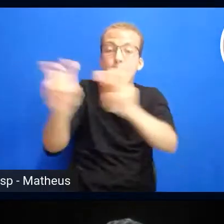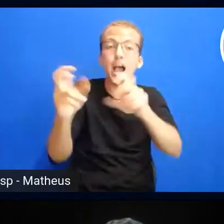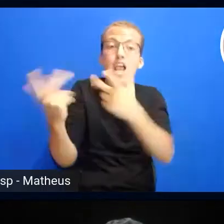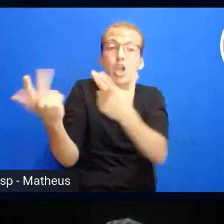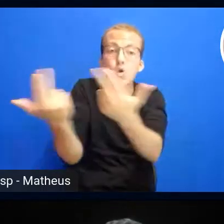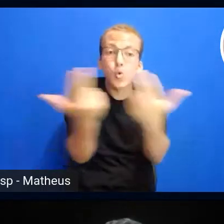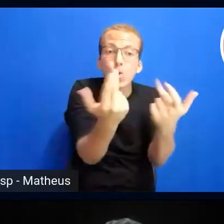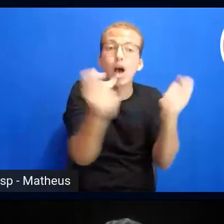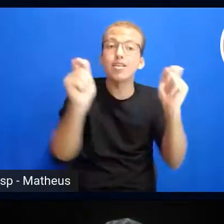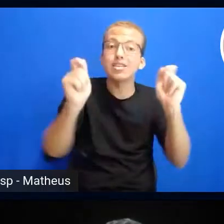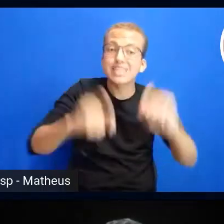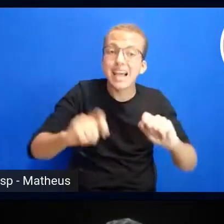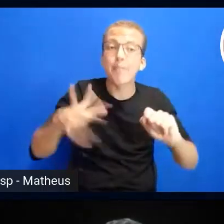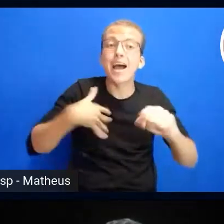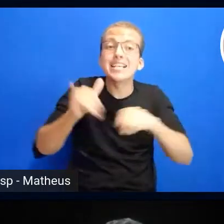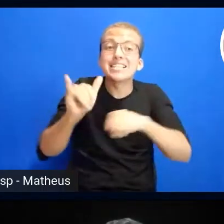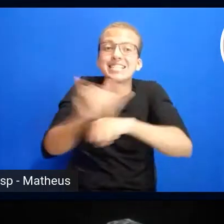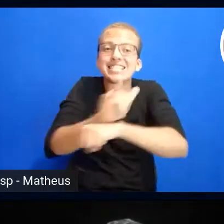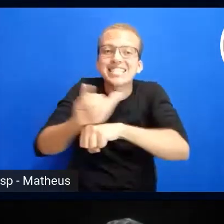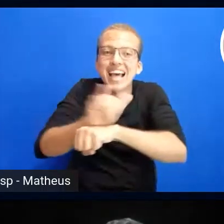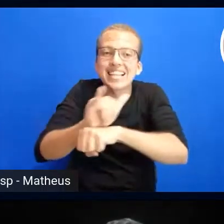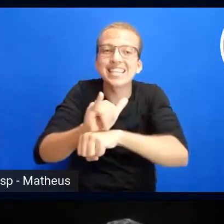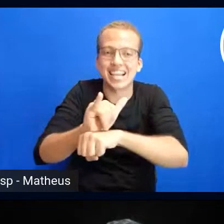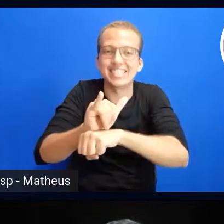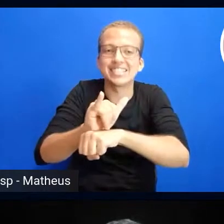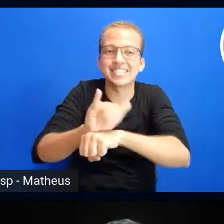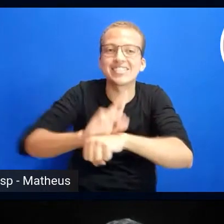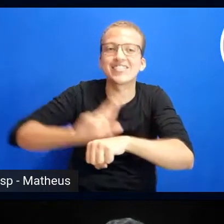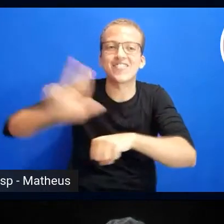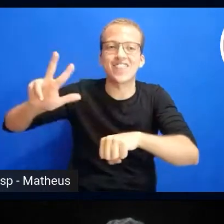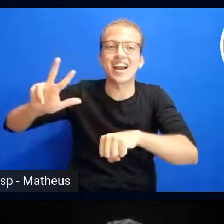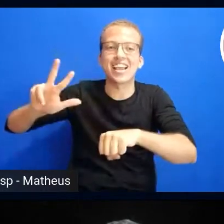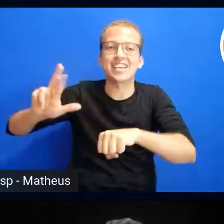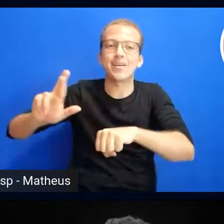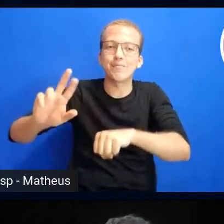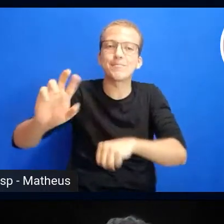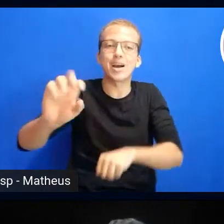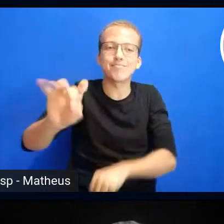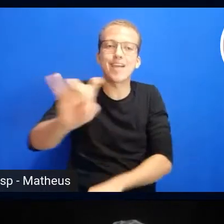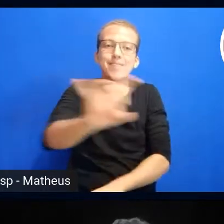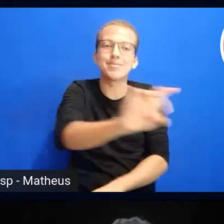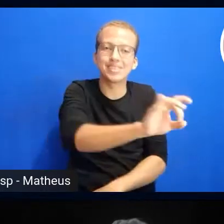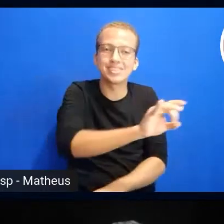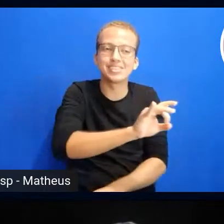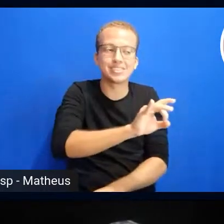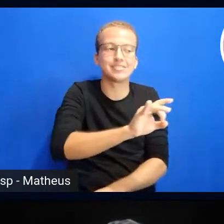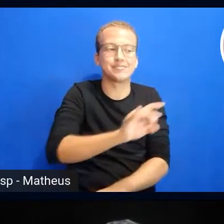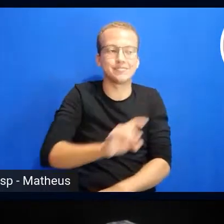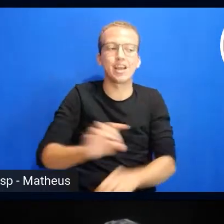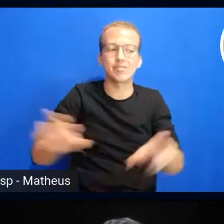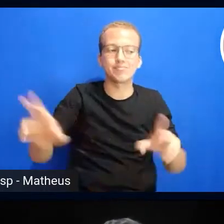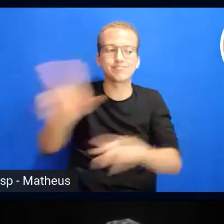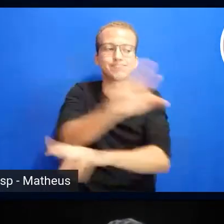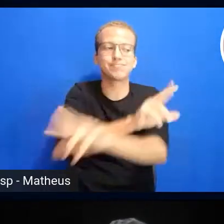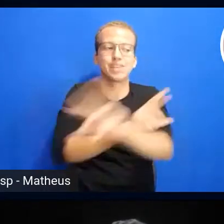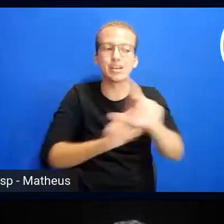abordagens diferentes e também estratégias diferentes para poder alcançar o objetivo final.